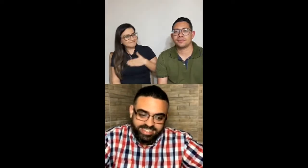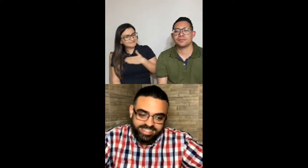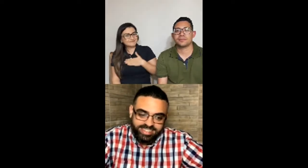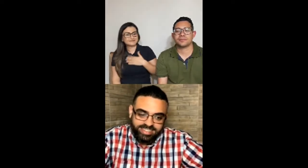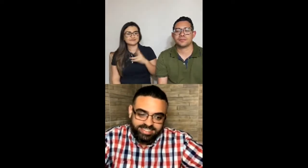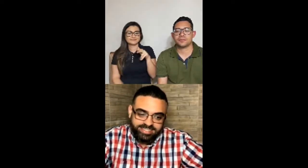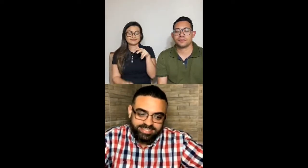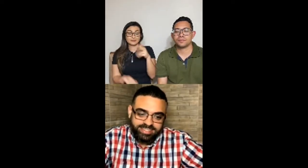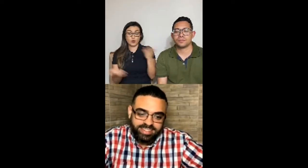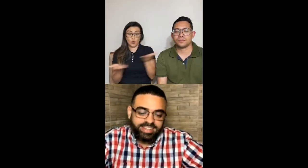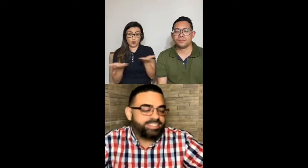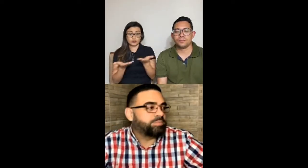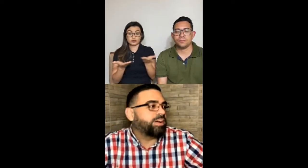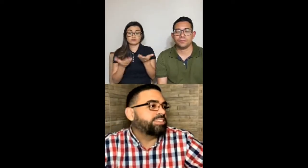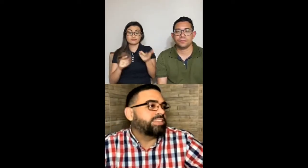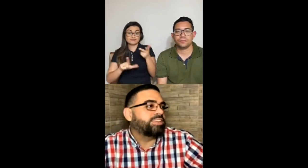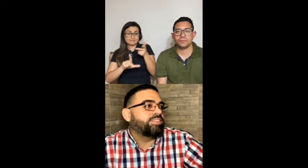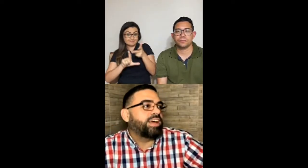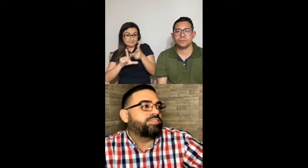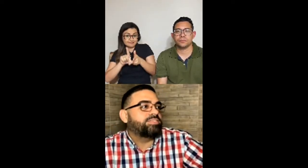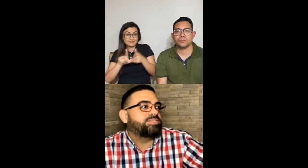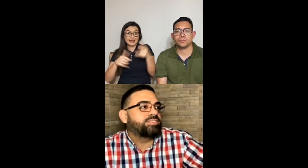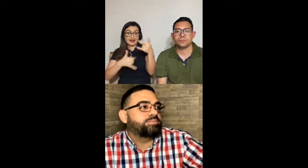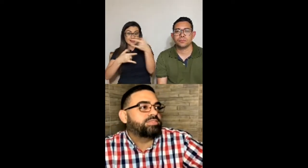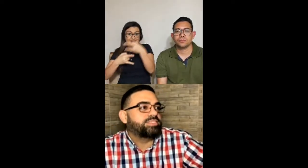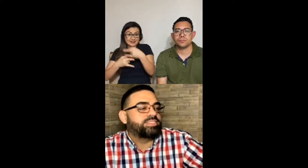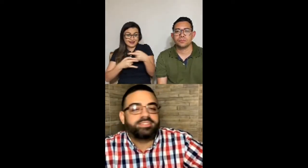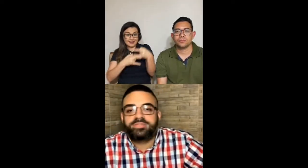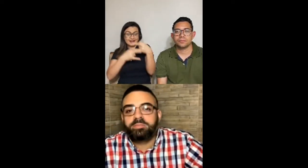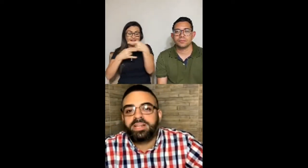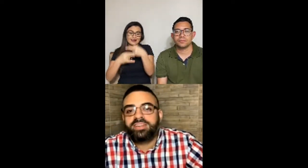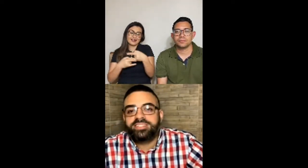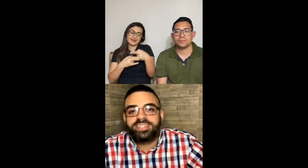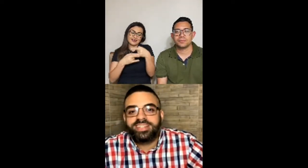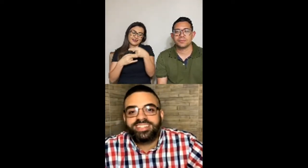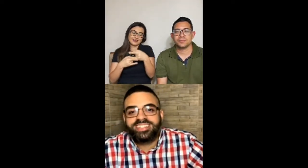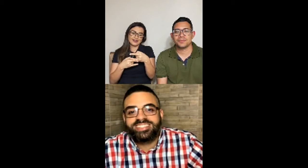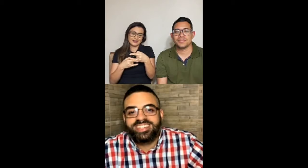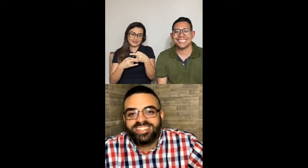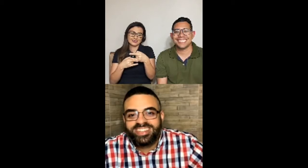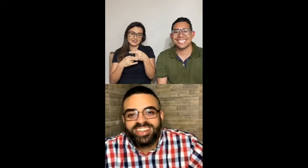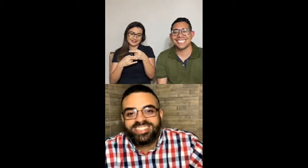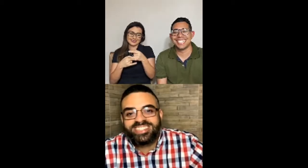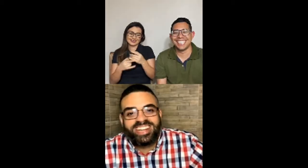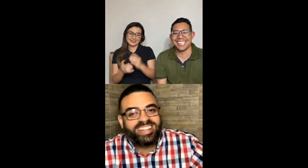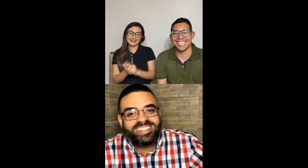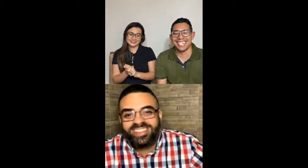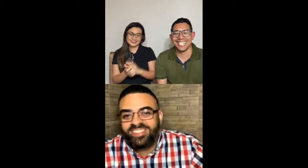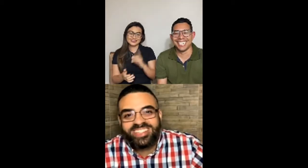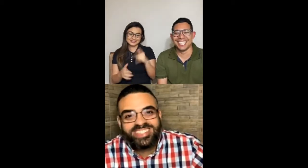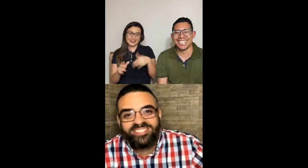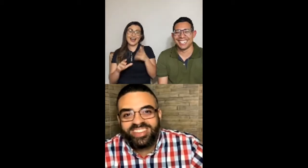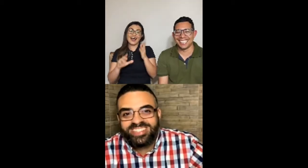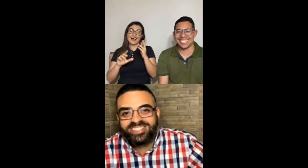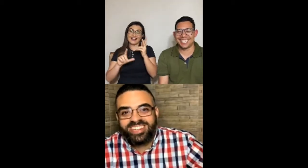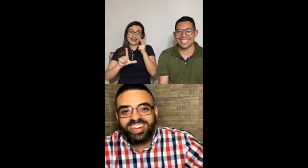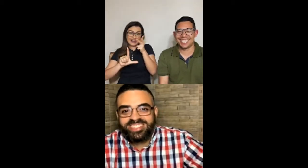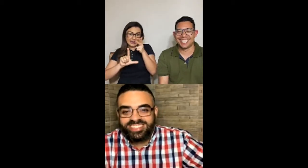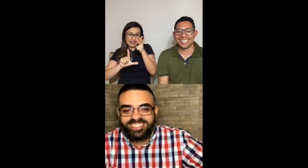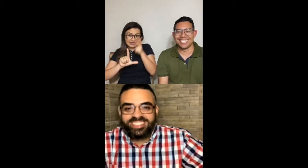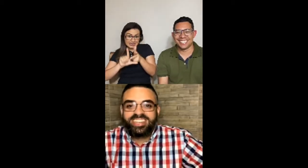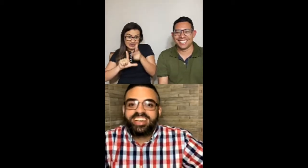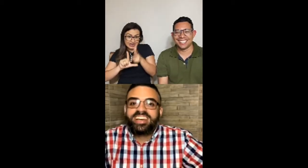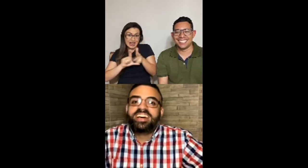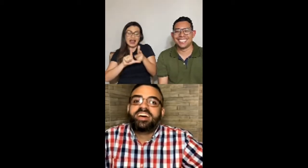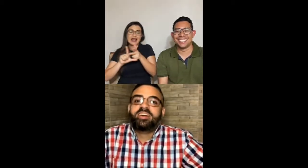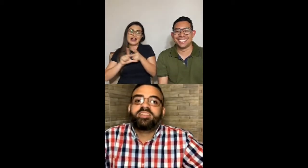É um prazer enorme, gente, de estar aqui. E assim, tipo, já fiz live com todo mundo. Eu só não fui para